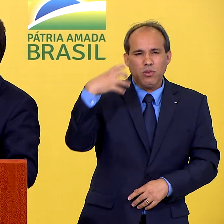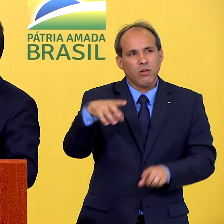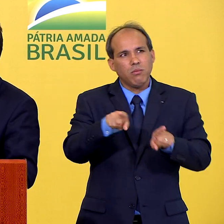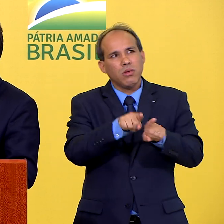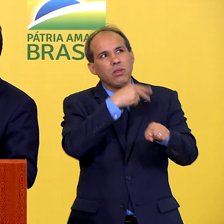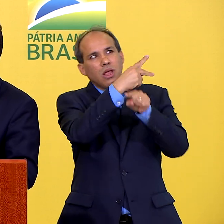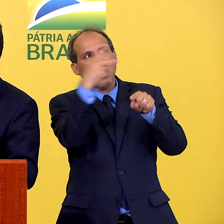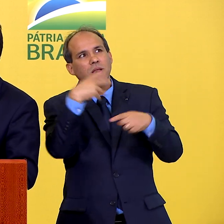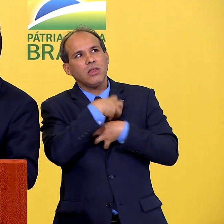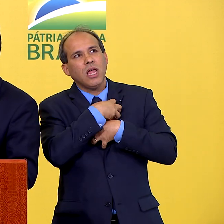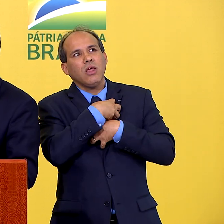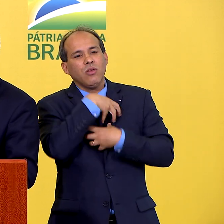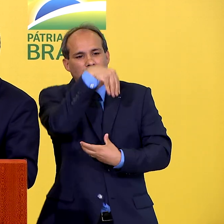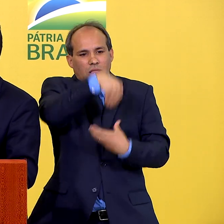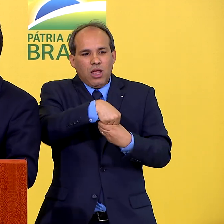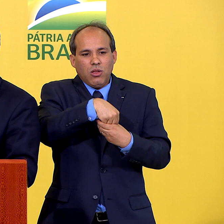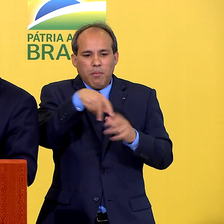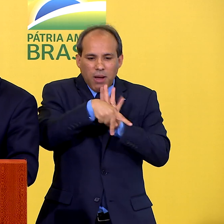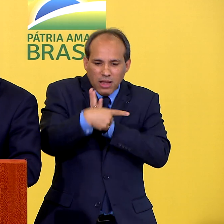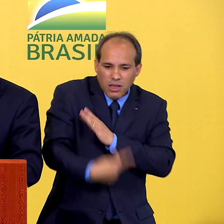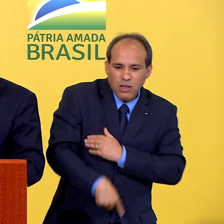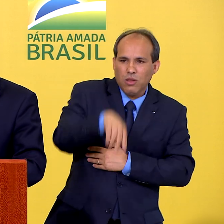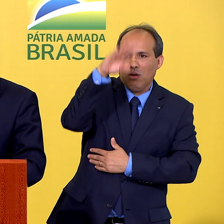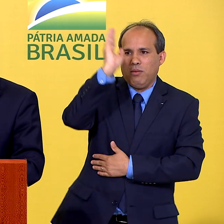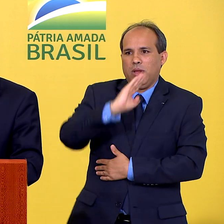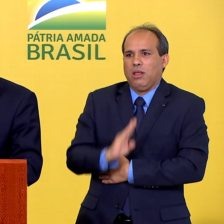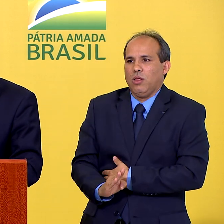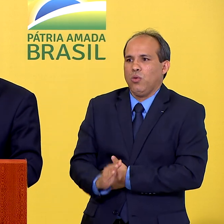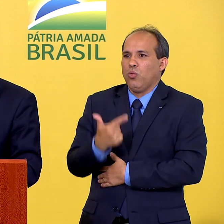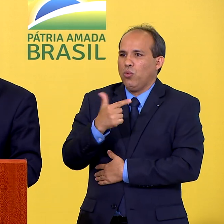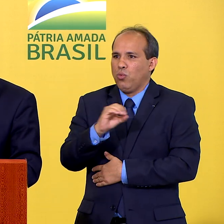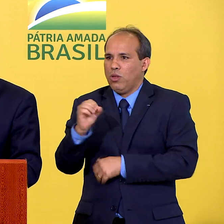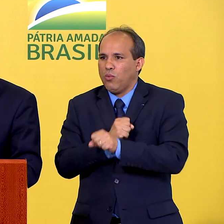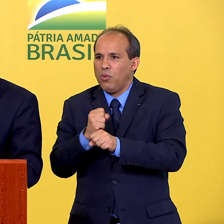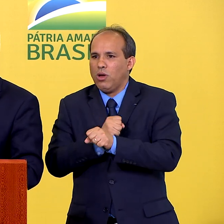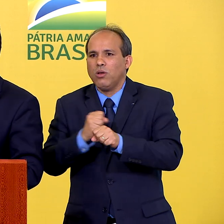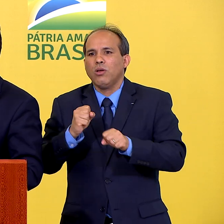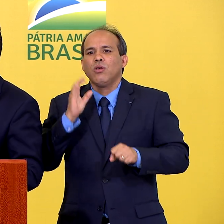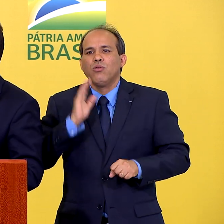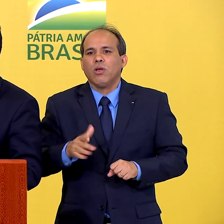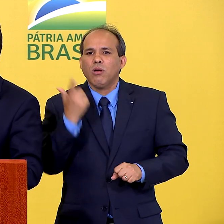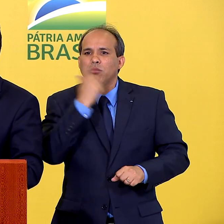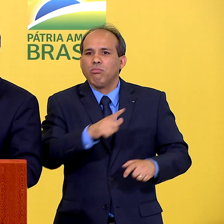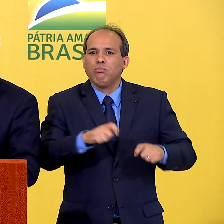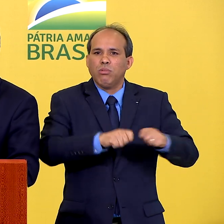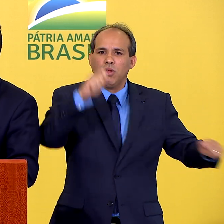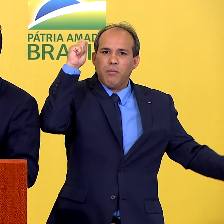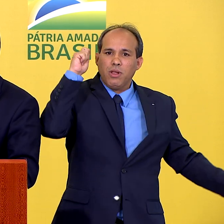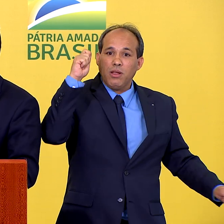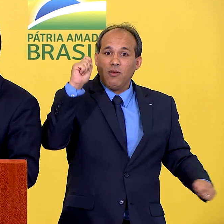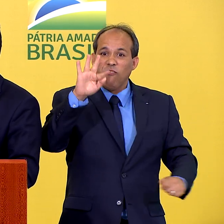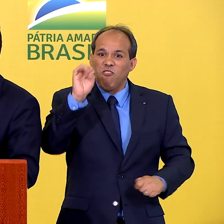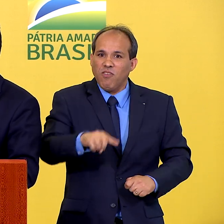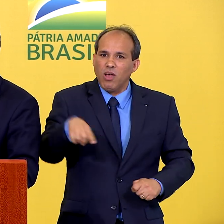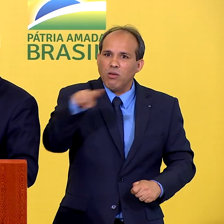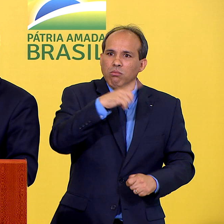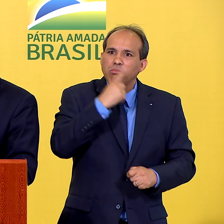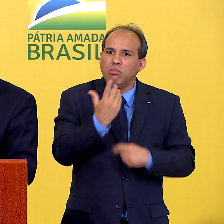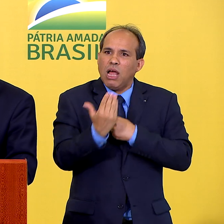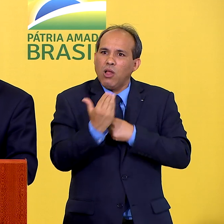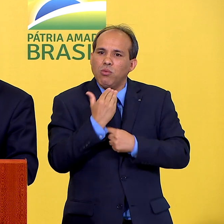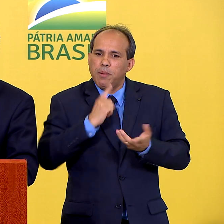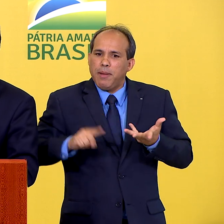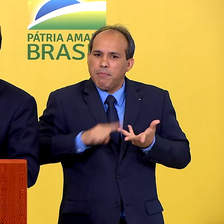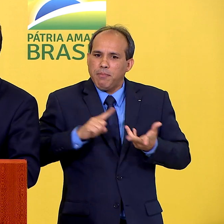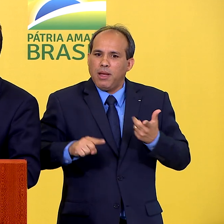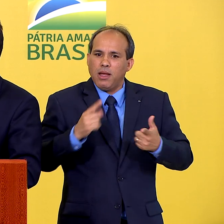sinta parte desse nosso Brasil, nesses 200 anos da nossa independência, que a fé que motivou nossas principais conquistas,